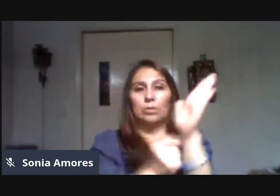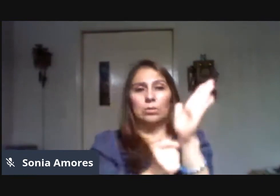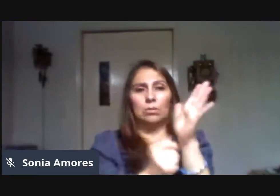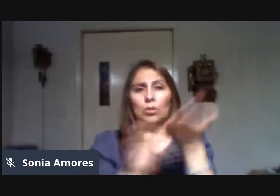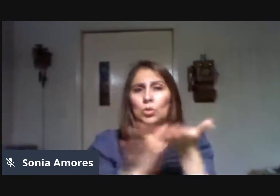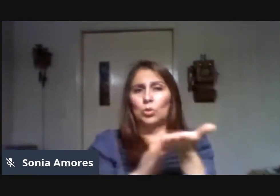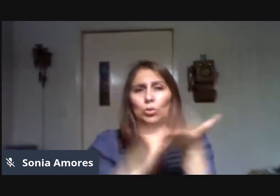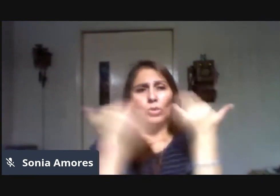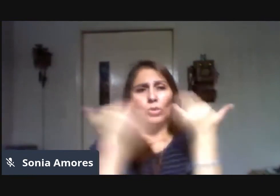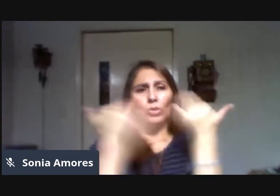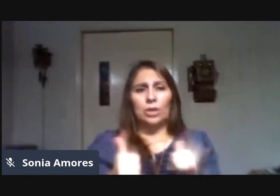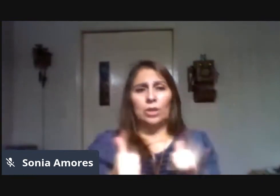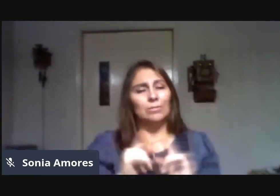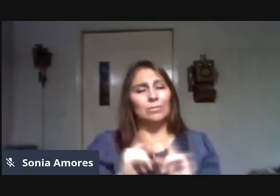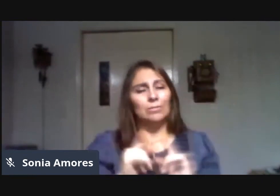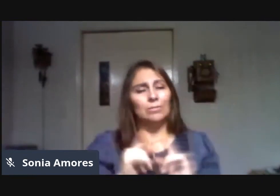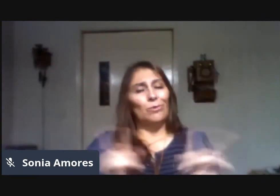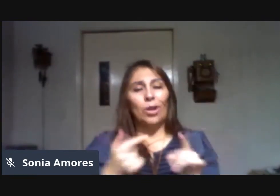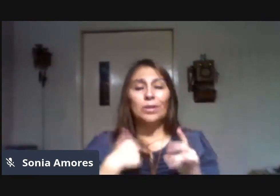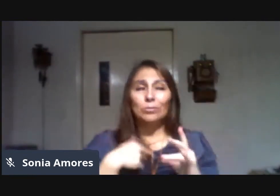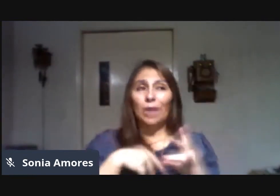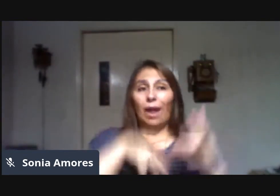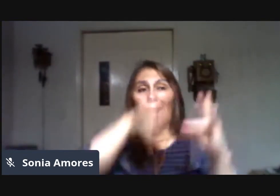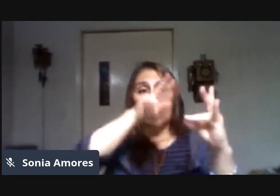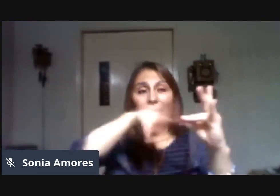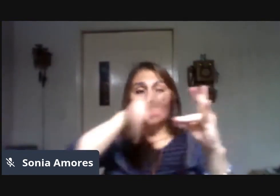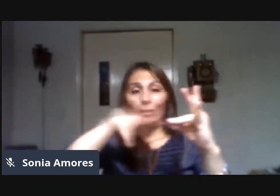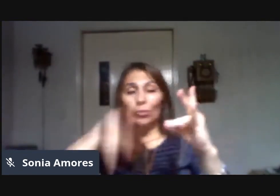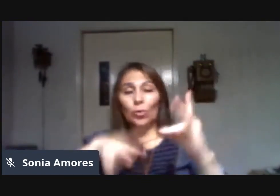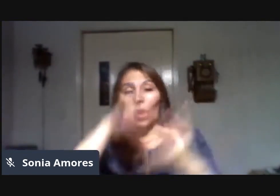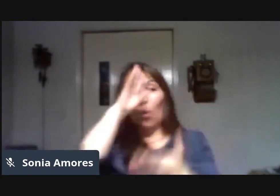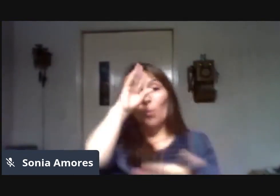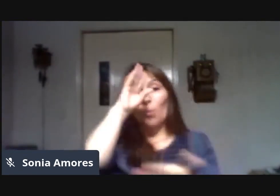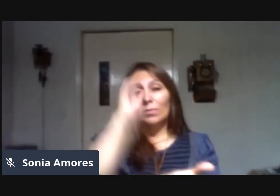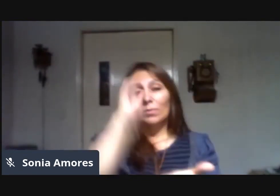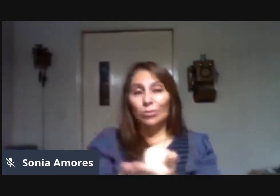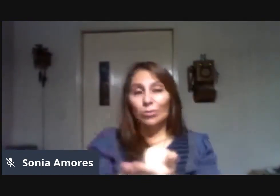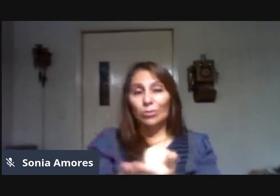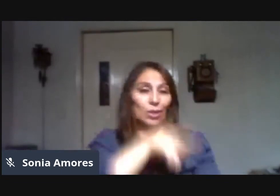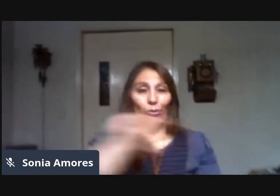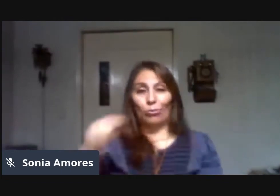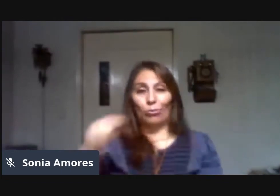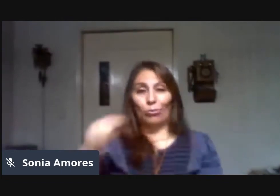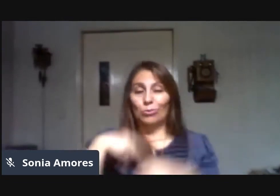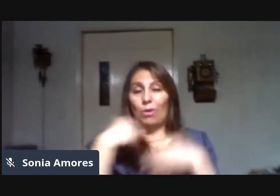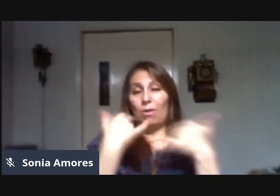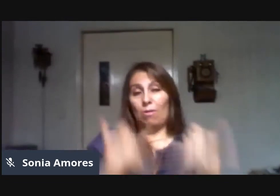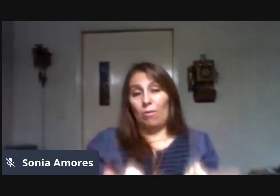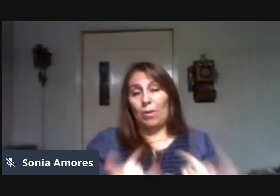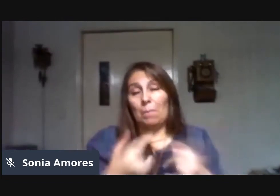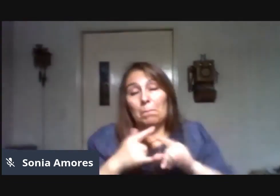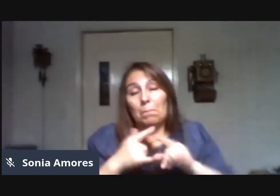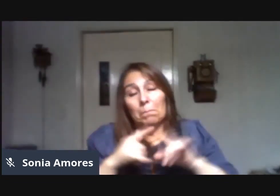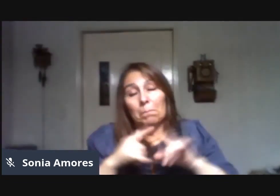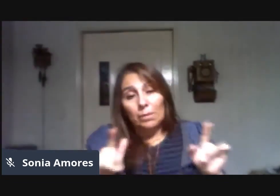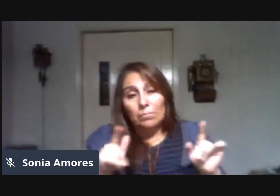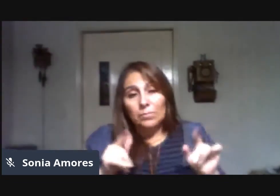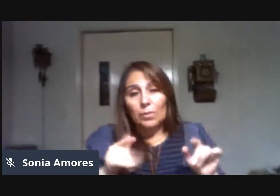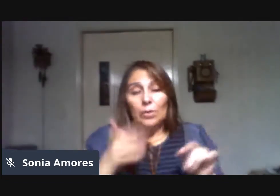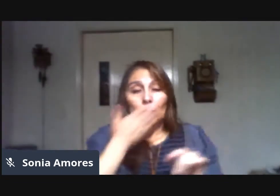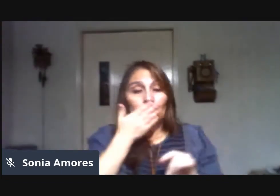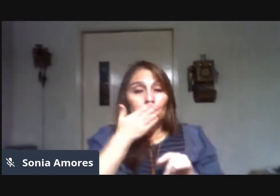estamos viendo en el momento. Pero creo que apenas superemos esta